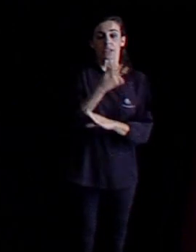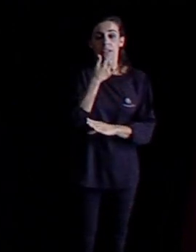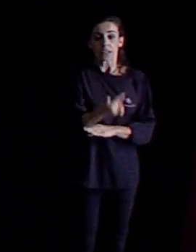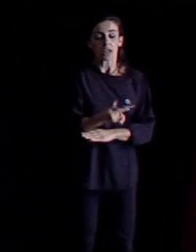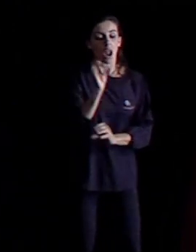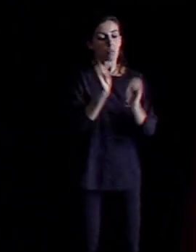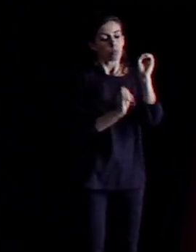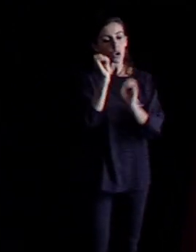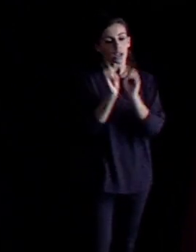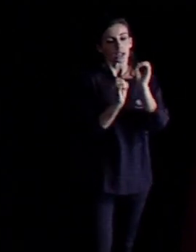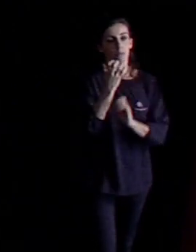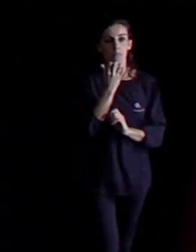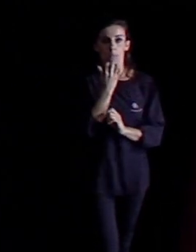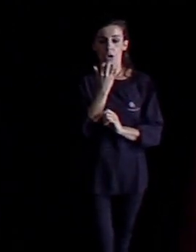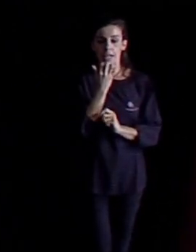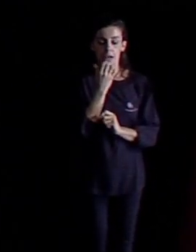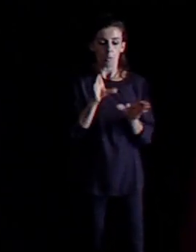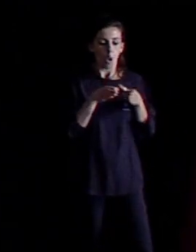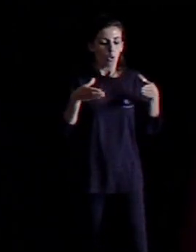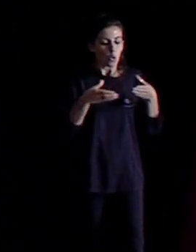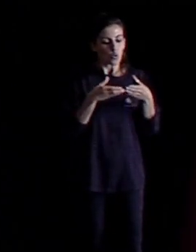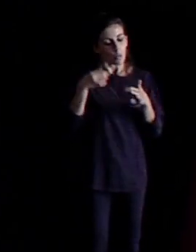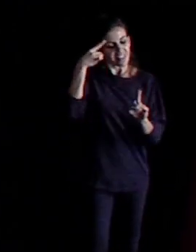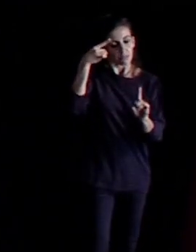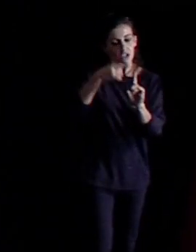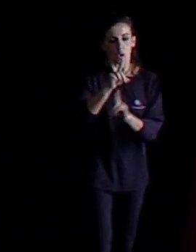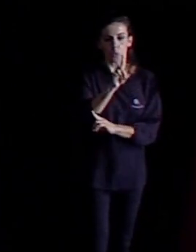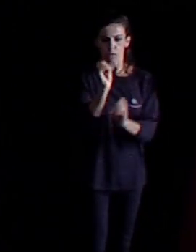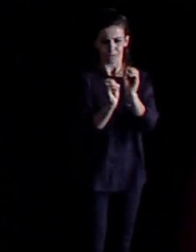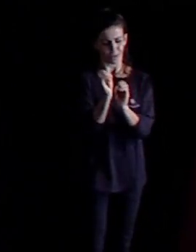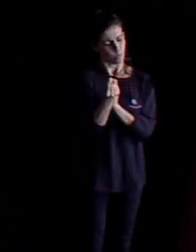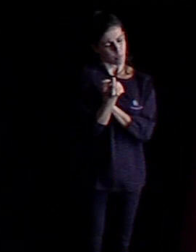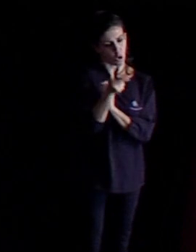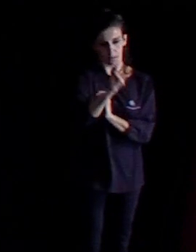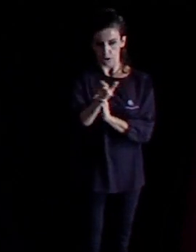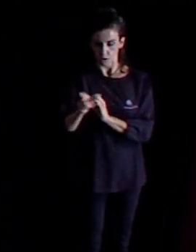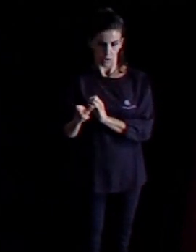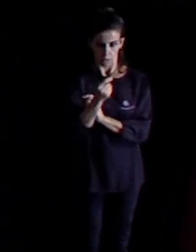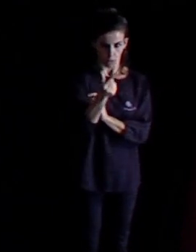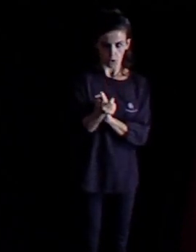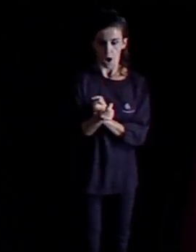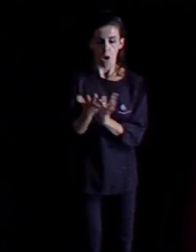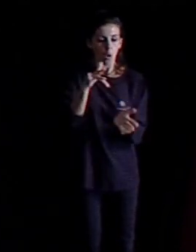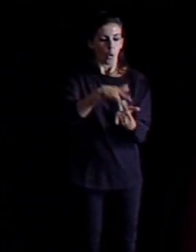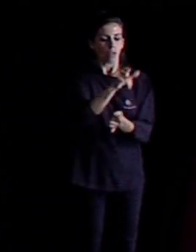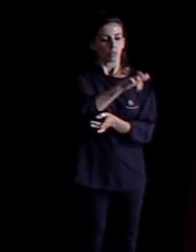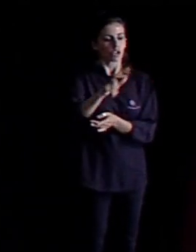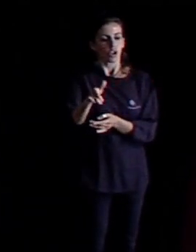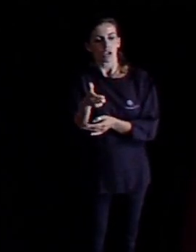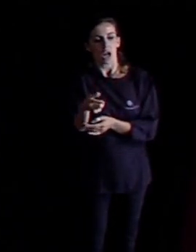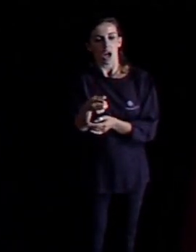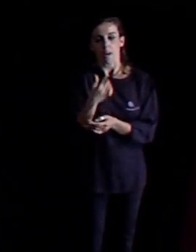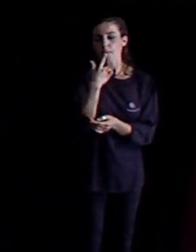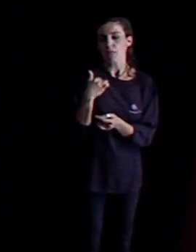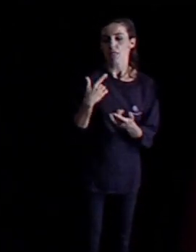el porcentaje, por ejemplo, de los grupos de misión es un 1%, muy pocas personas. O sea, cuando la gente a mí me